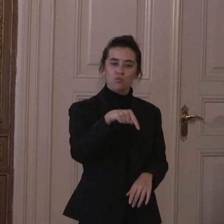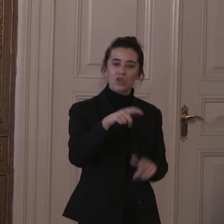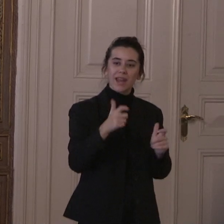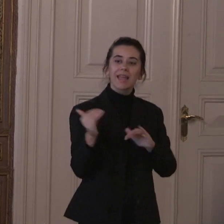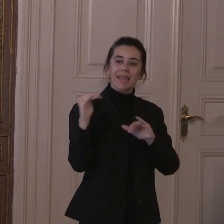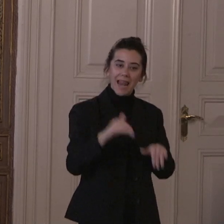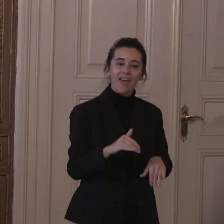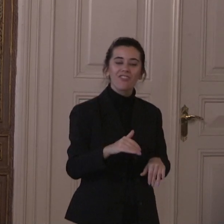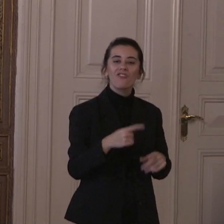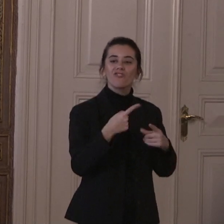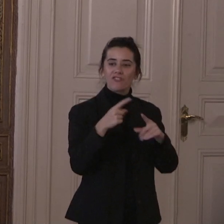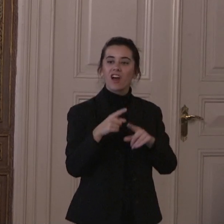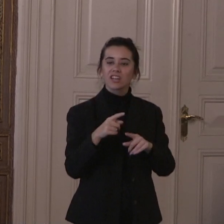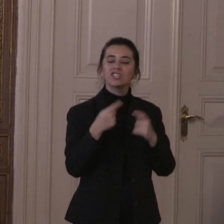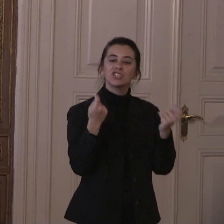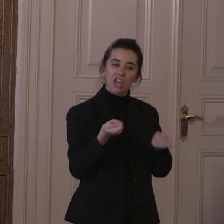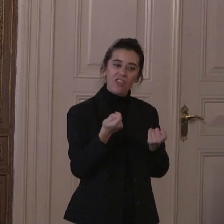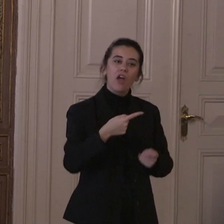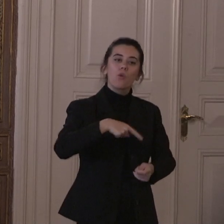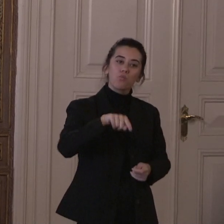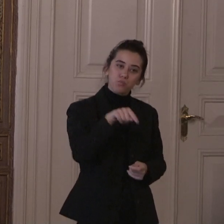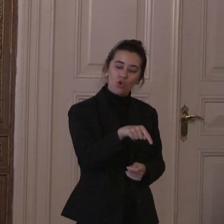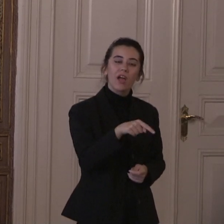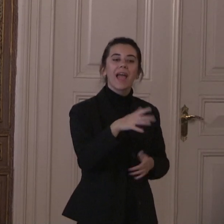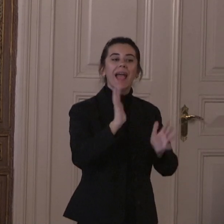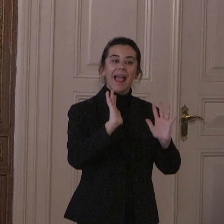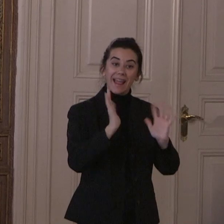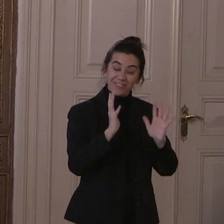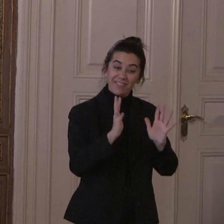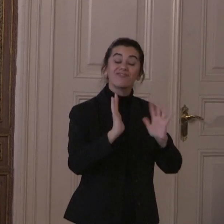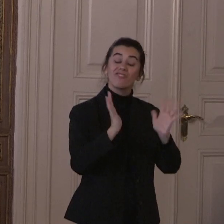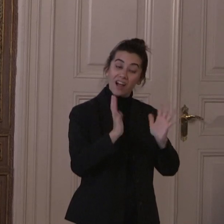hocamız, birçok çalışanımız bizim bu etkinliklerimizde zaten yer aldı.